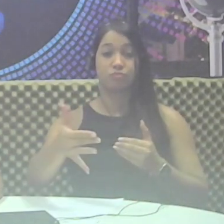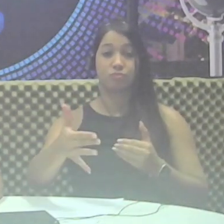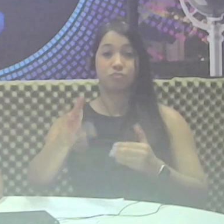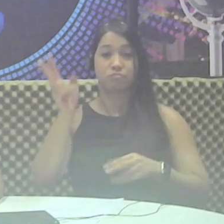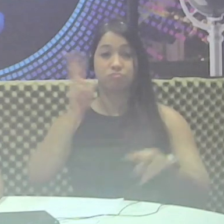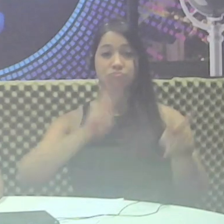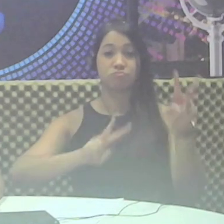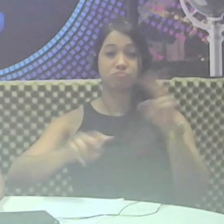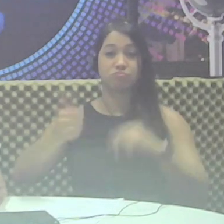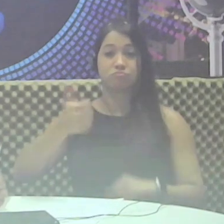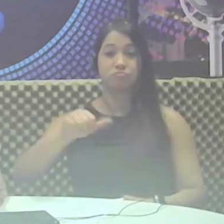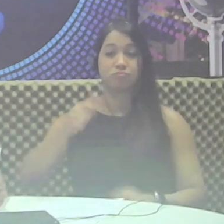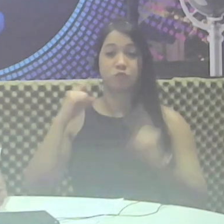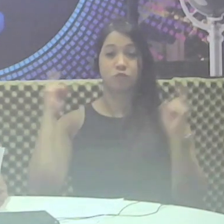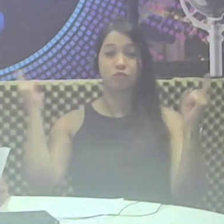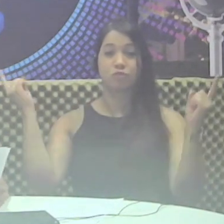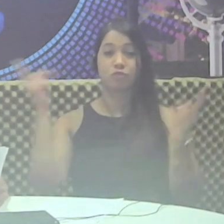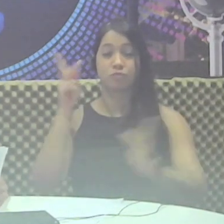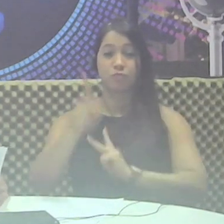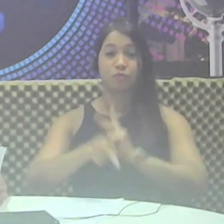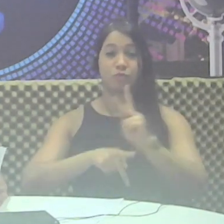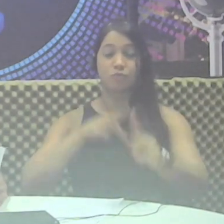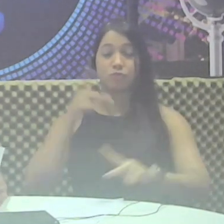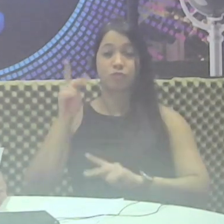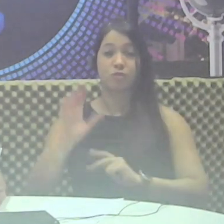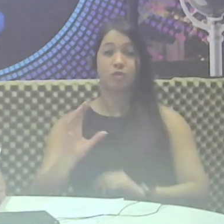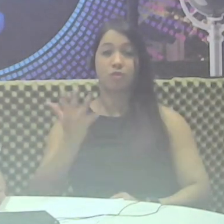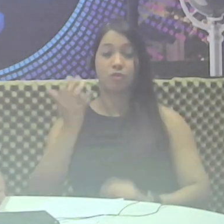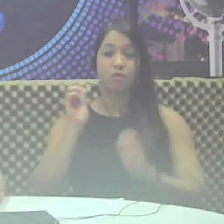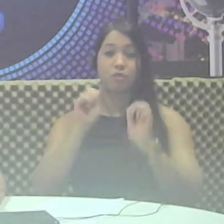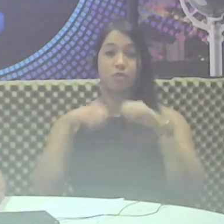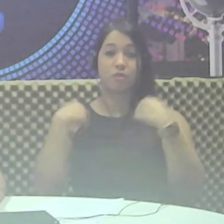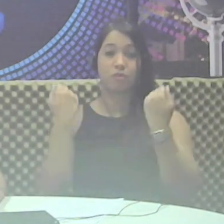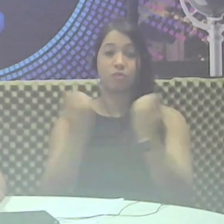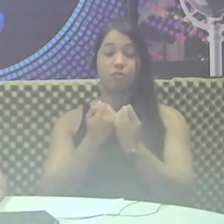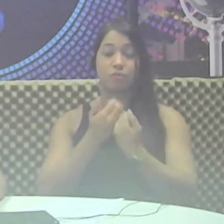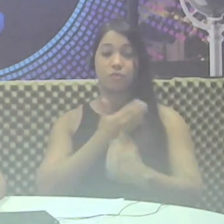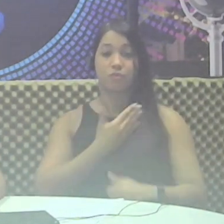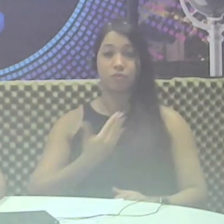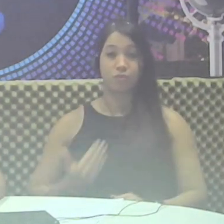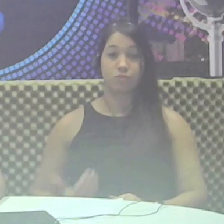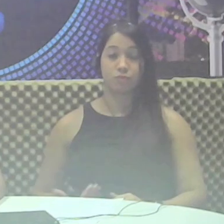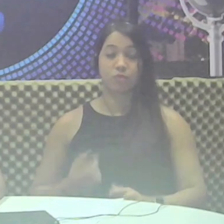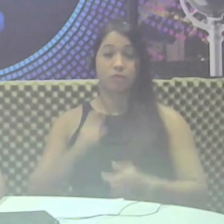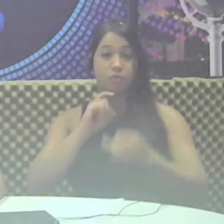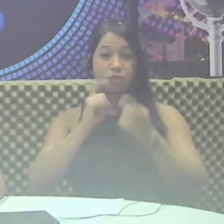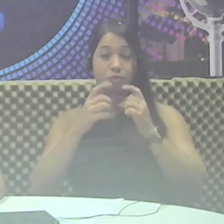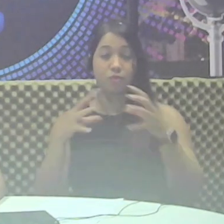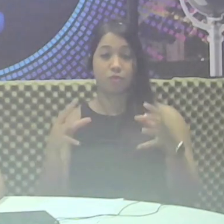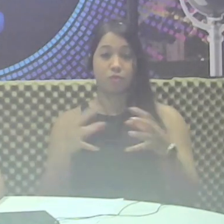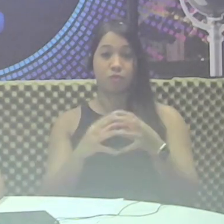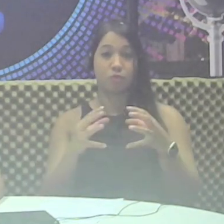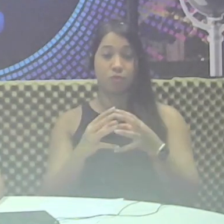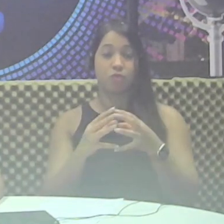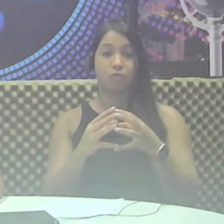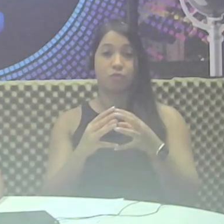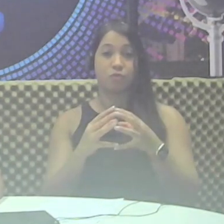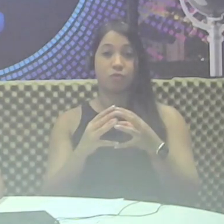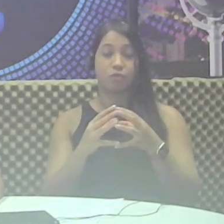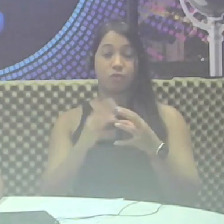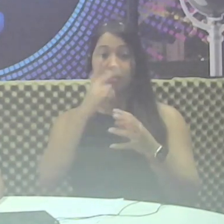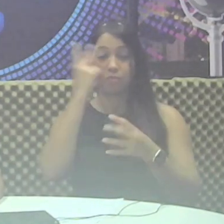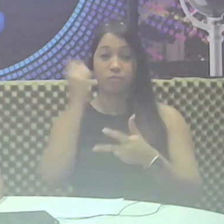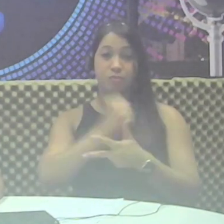envolver toda a população por meio da realização de audiências públicas, além de reuniões do Conselho, formado por membros do